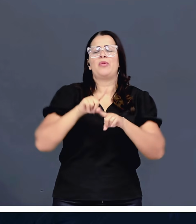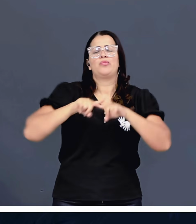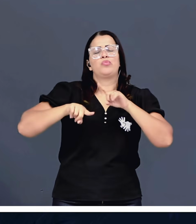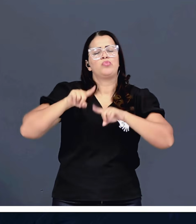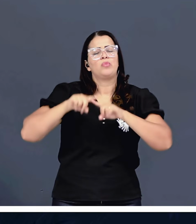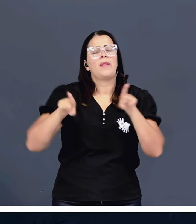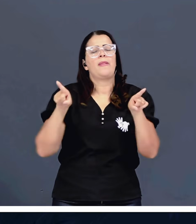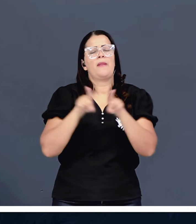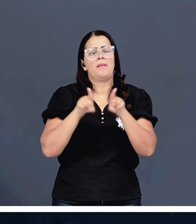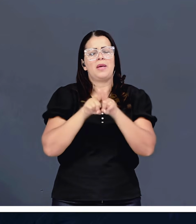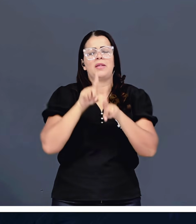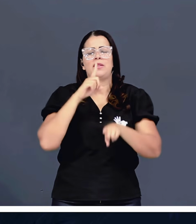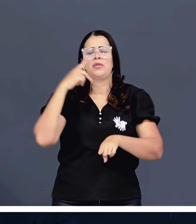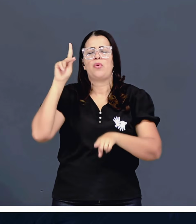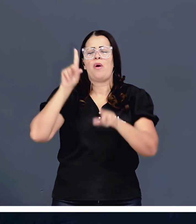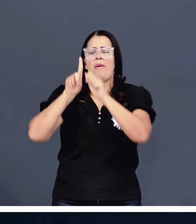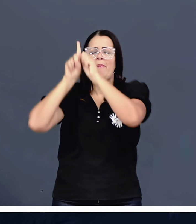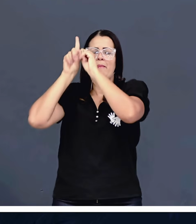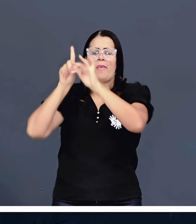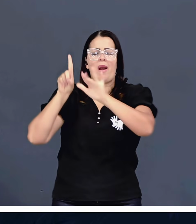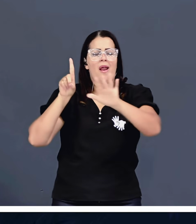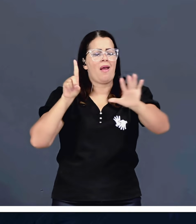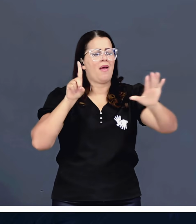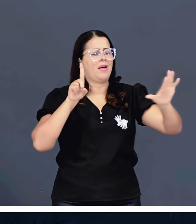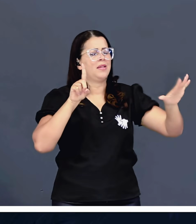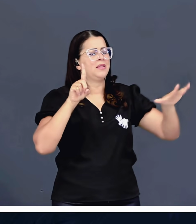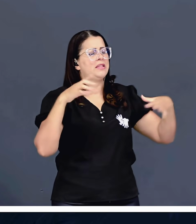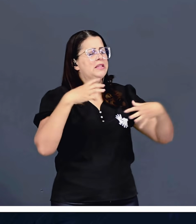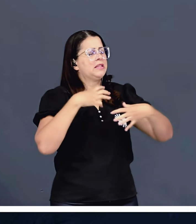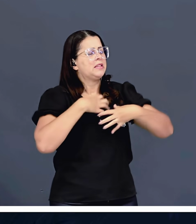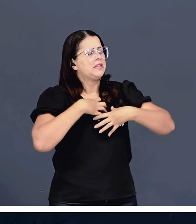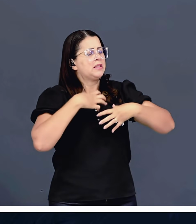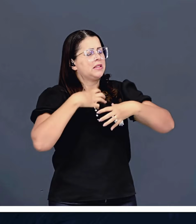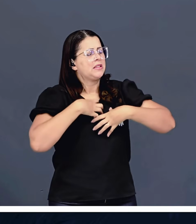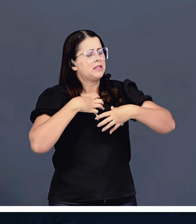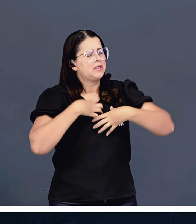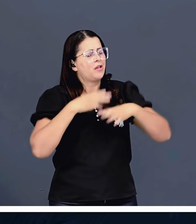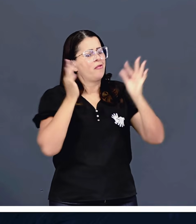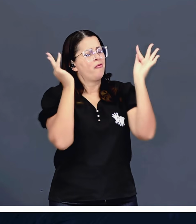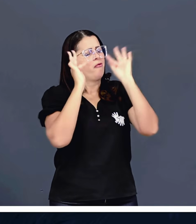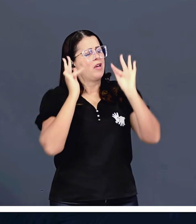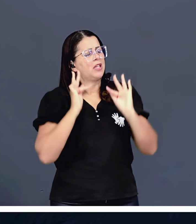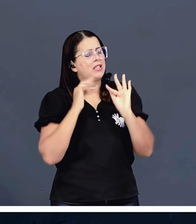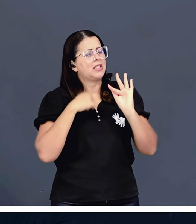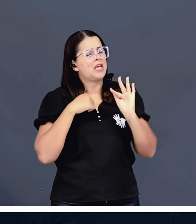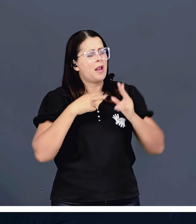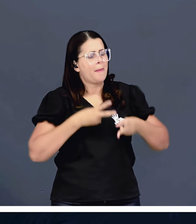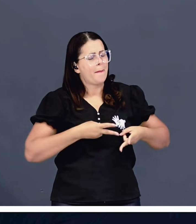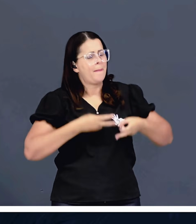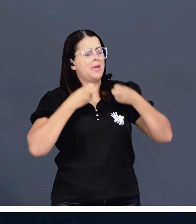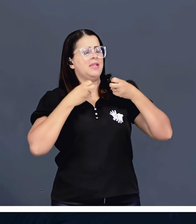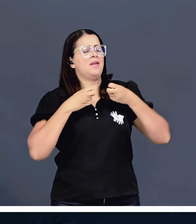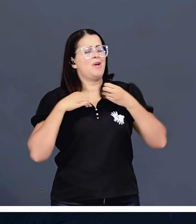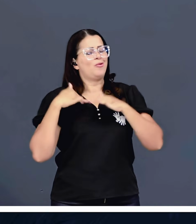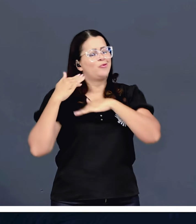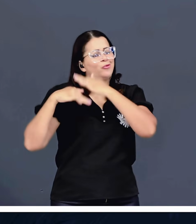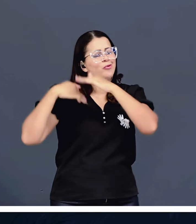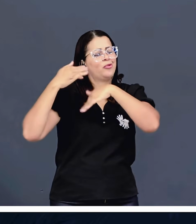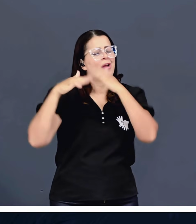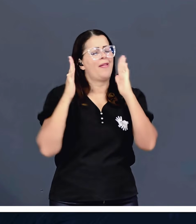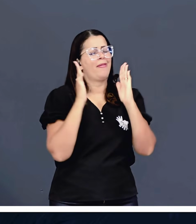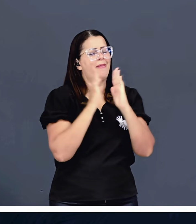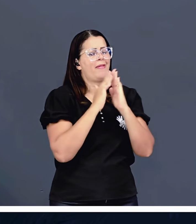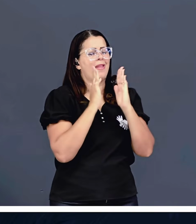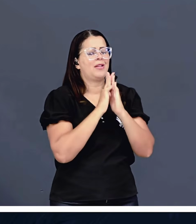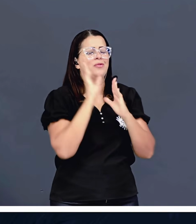Que a sua bênção venha sobre eles e eles se sintam agraciados. Que eles vejam a prosperidade na casa deles